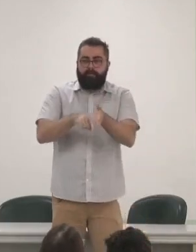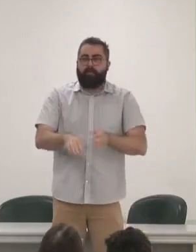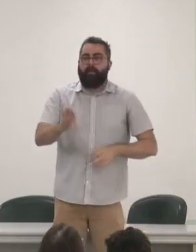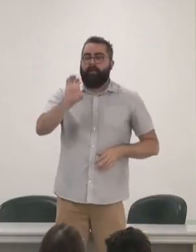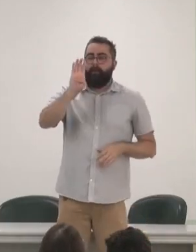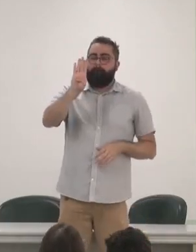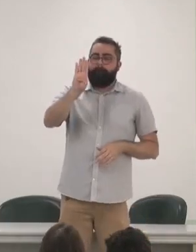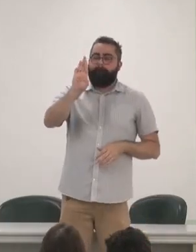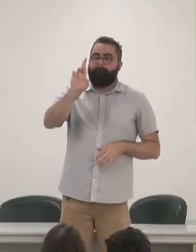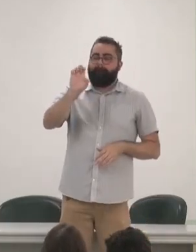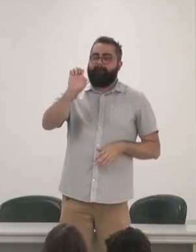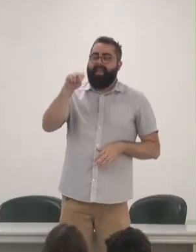uma